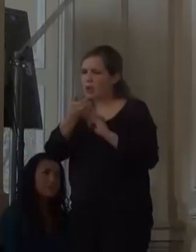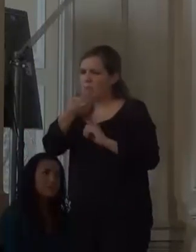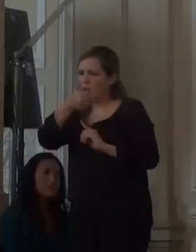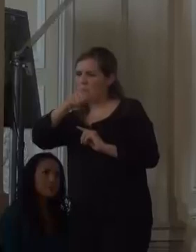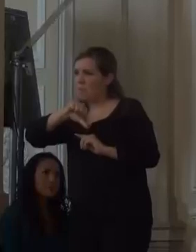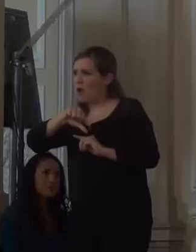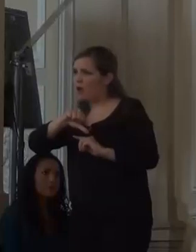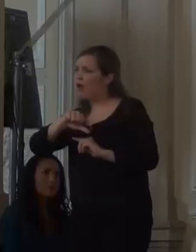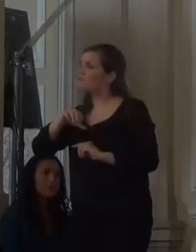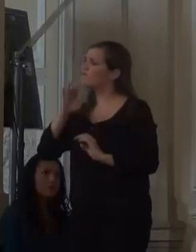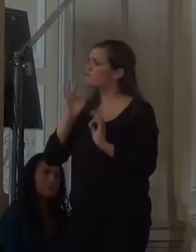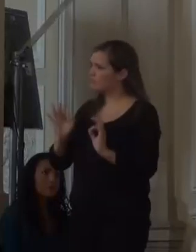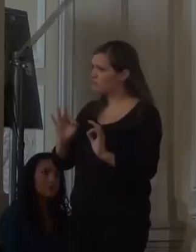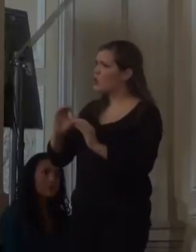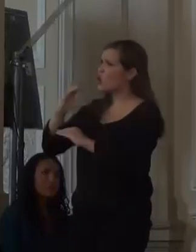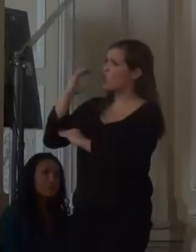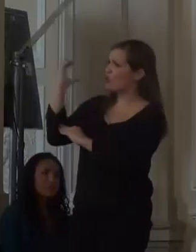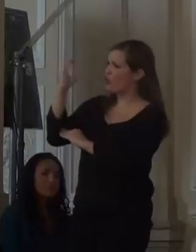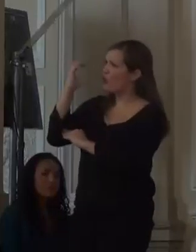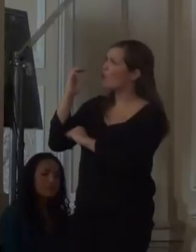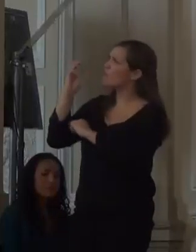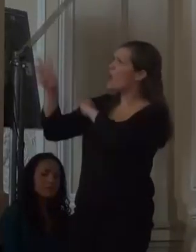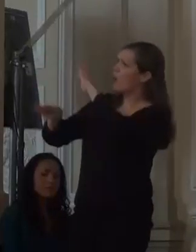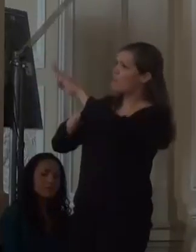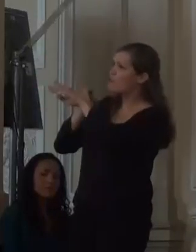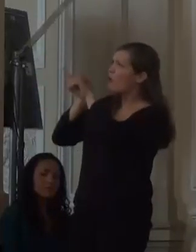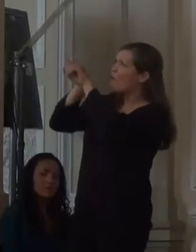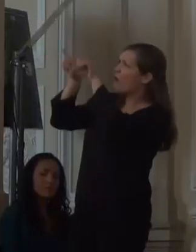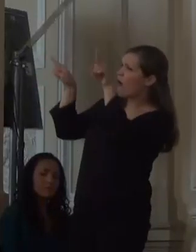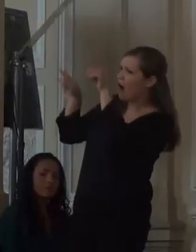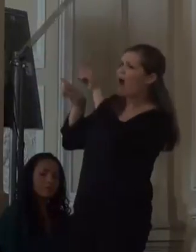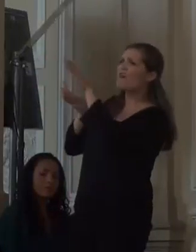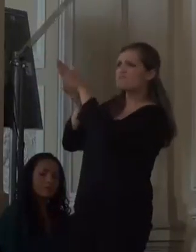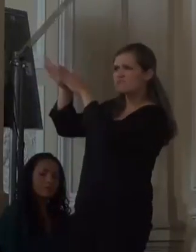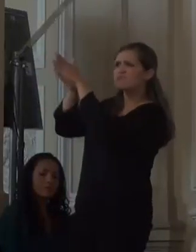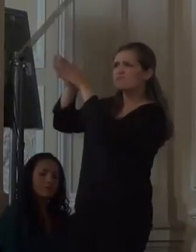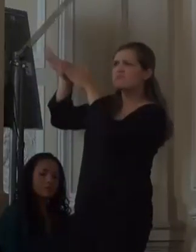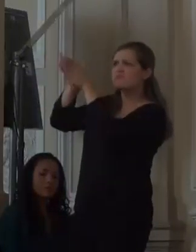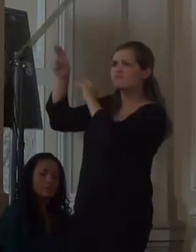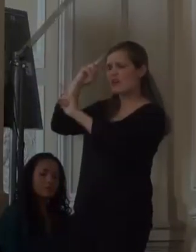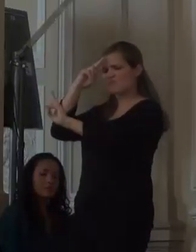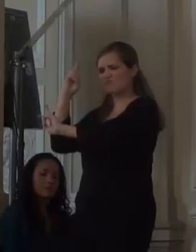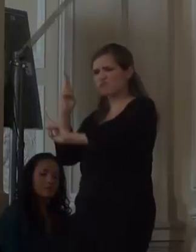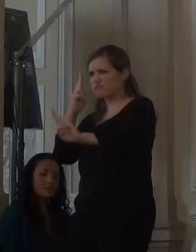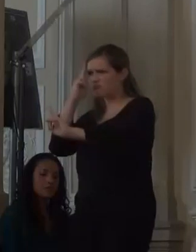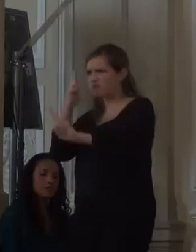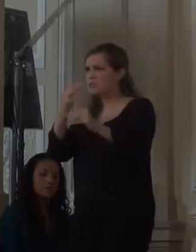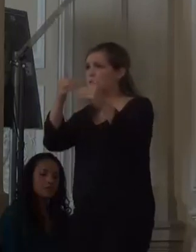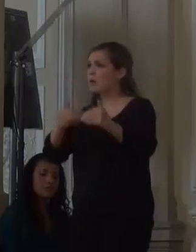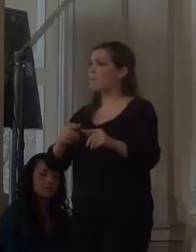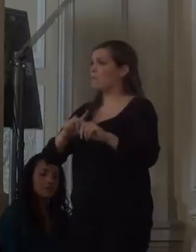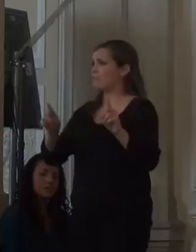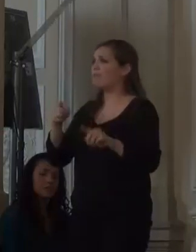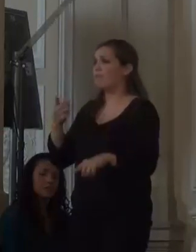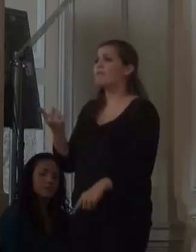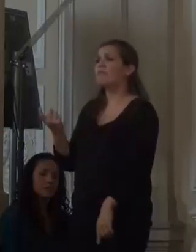Colombia hemos dado pasos importantes en su reconocimiento y en su protección, aún nos